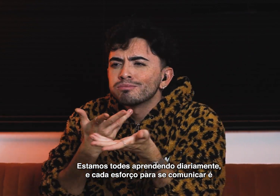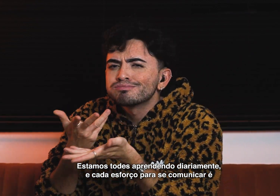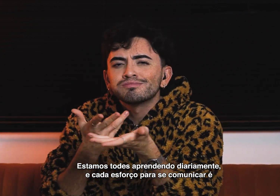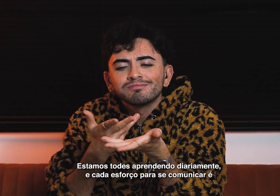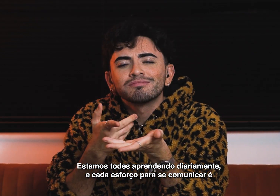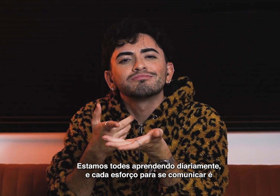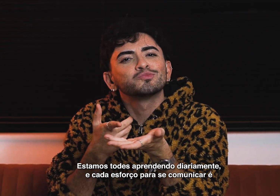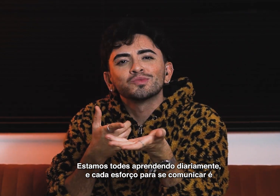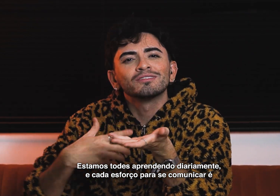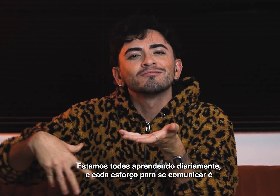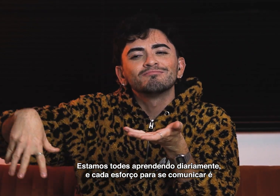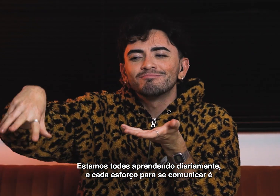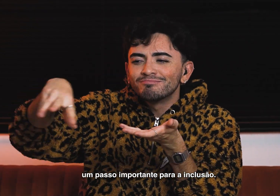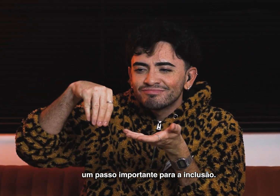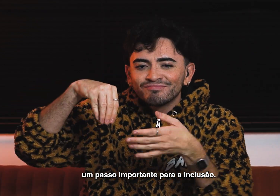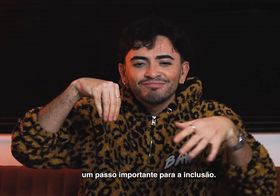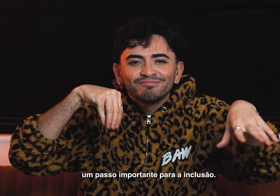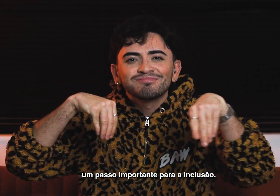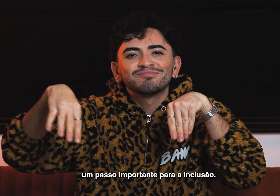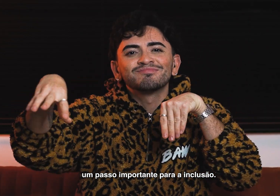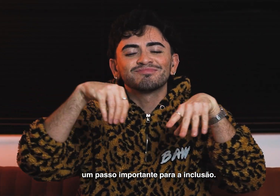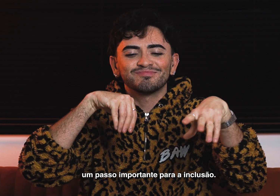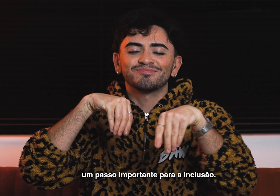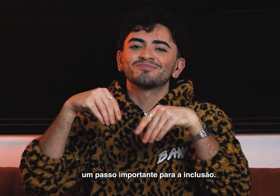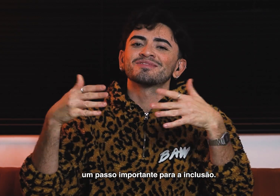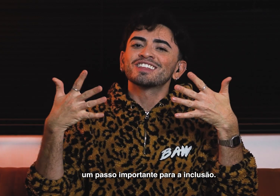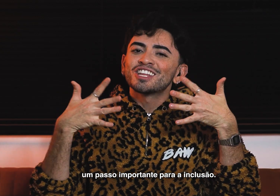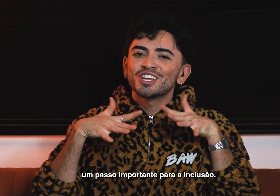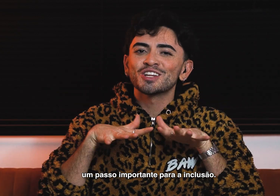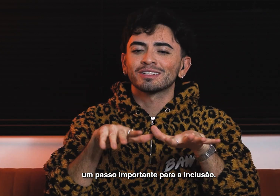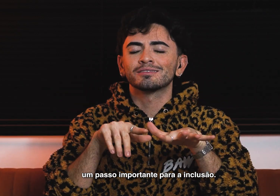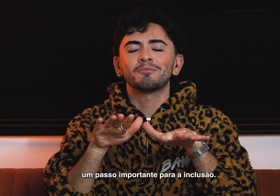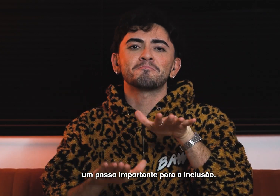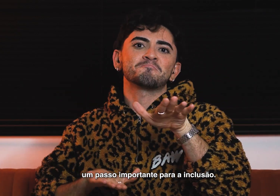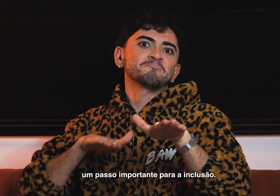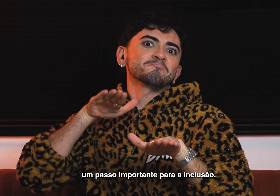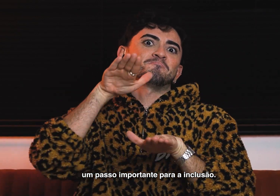comunicar é um passo importante para a inclusão.